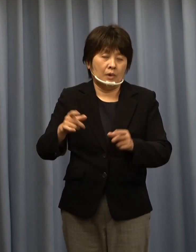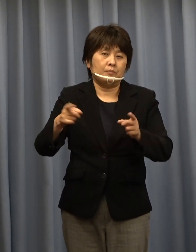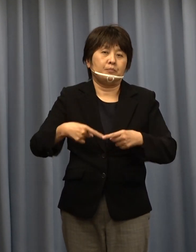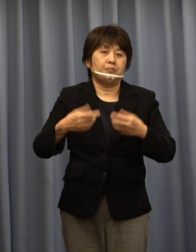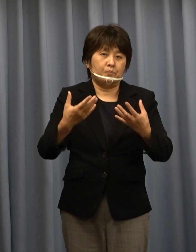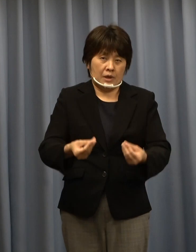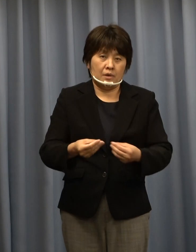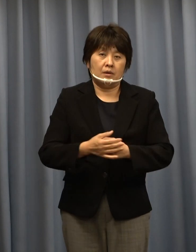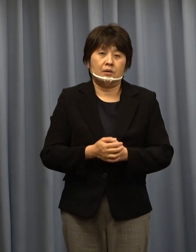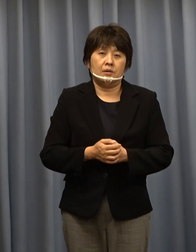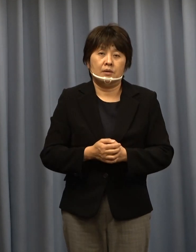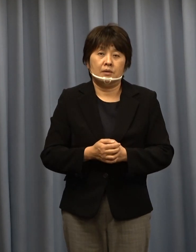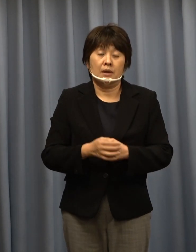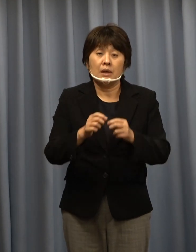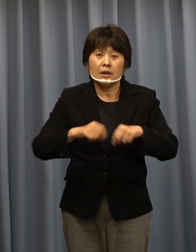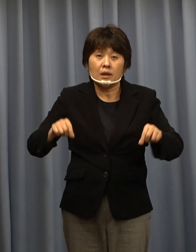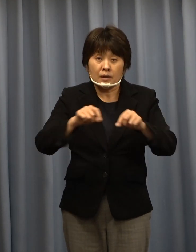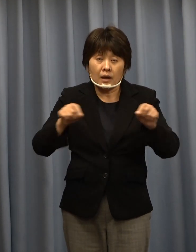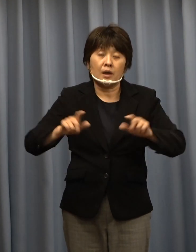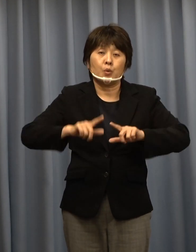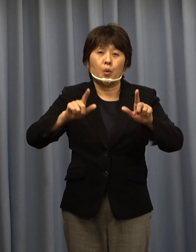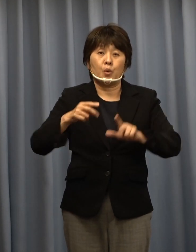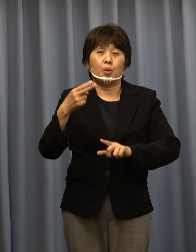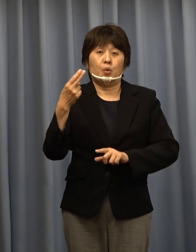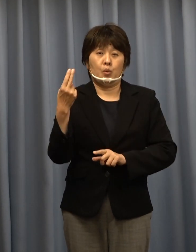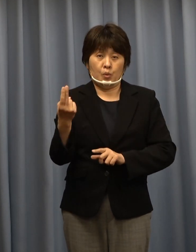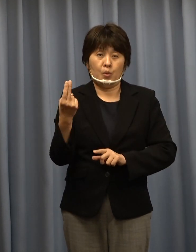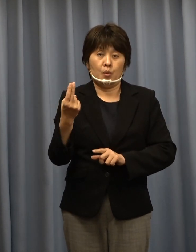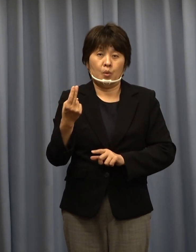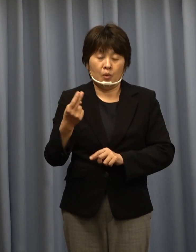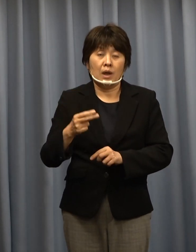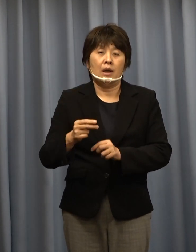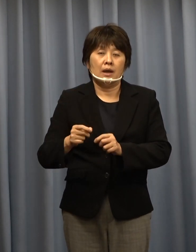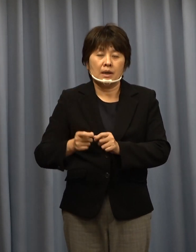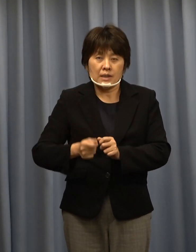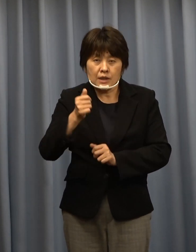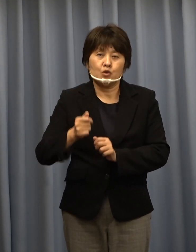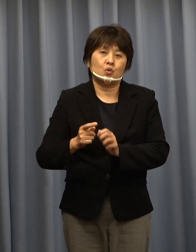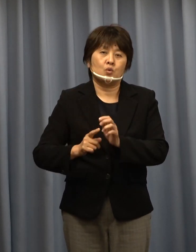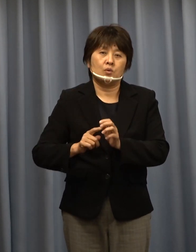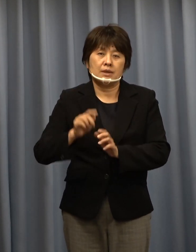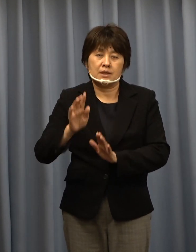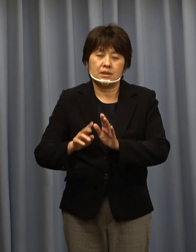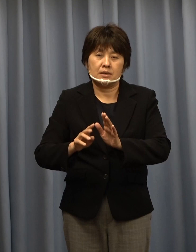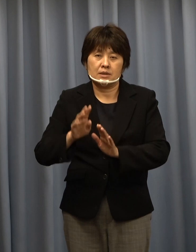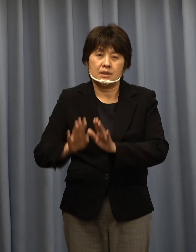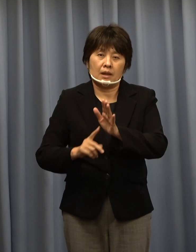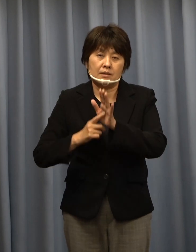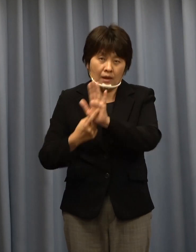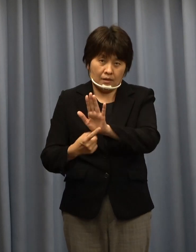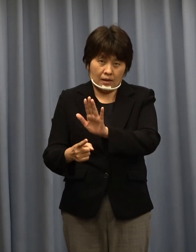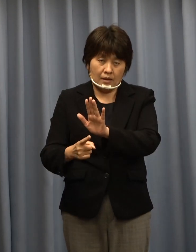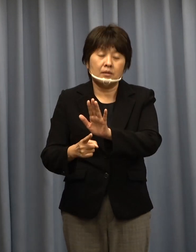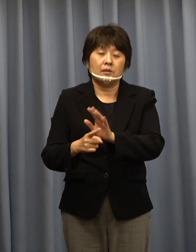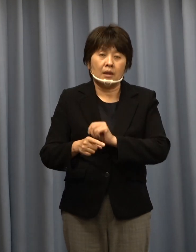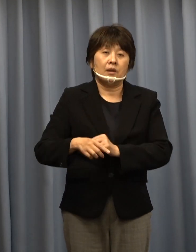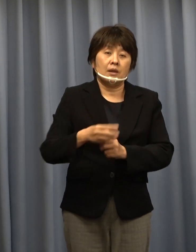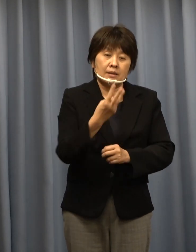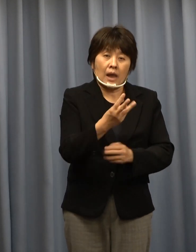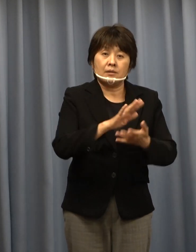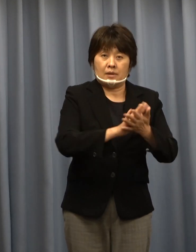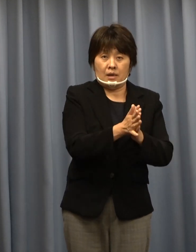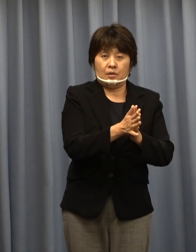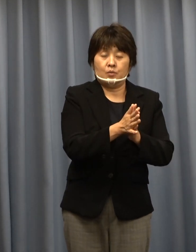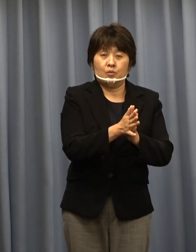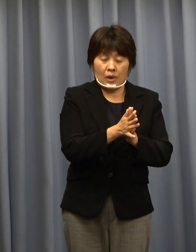ございます。従いまして東京都が、緊急事態宣言、そして、3県がまん延防止等重点措置、これ